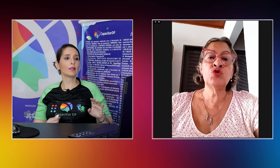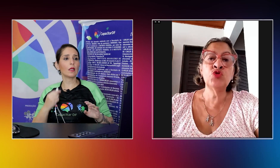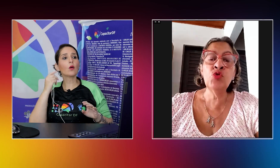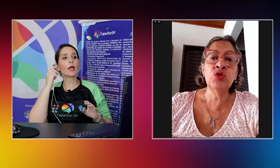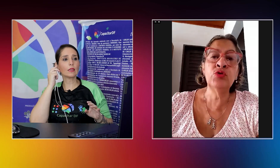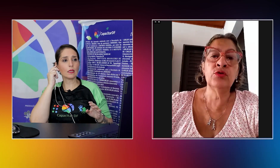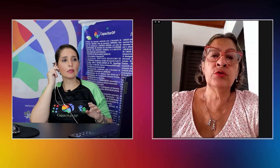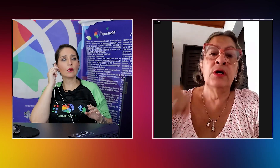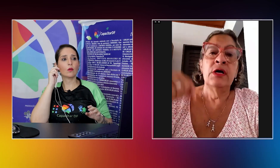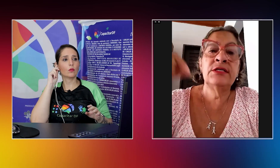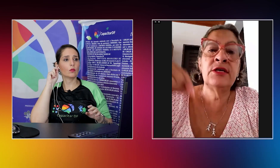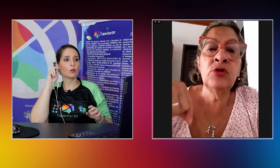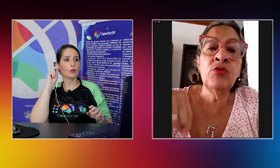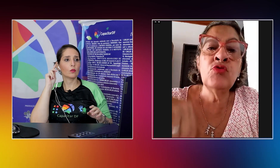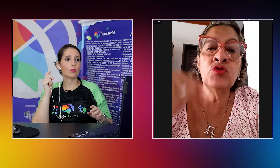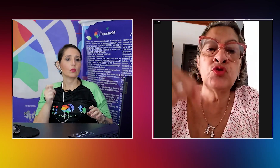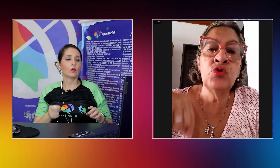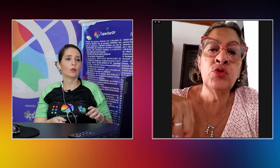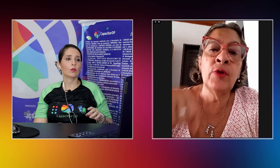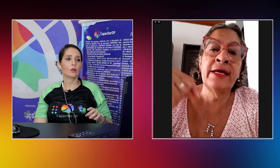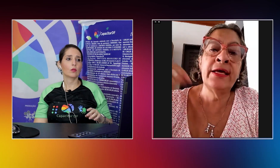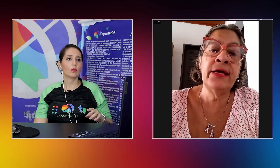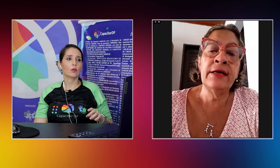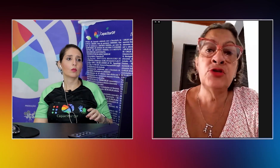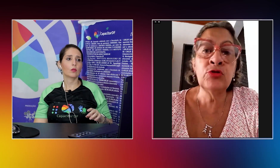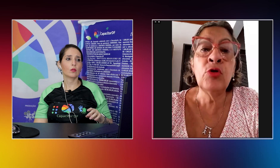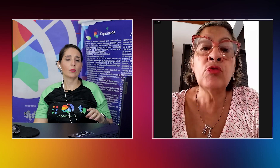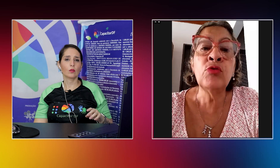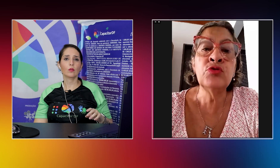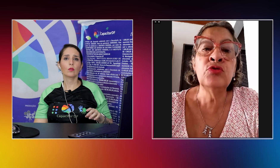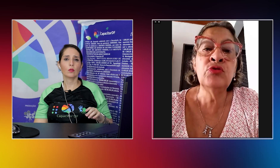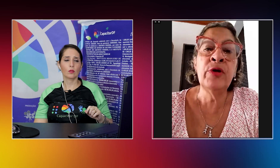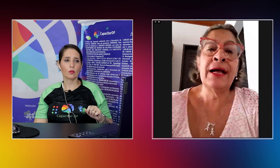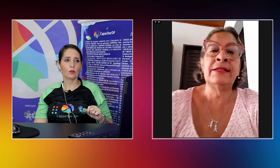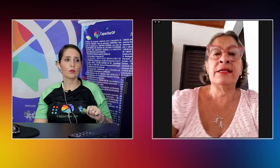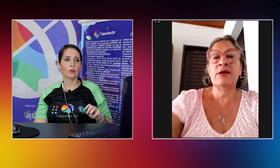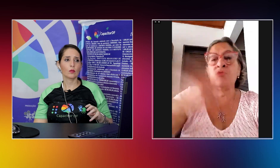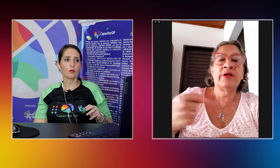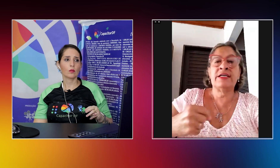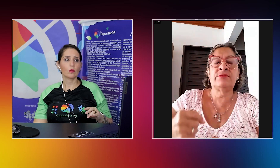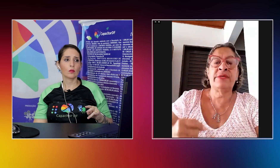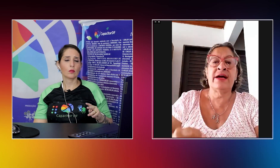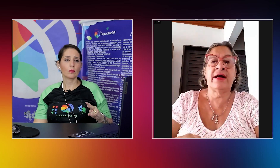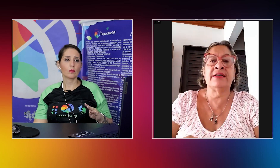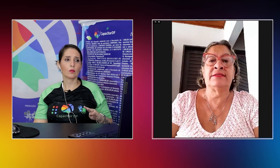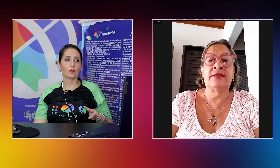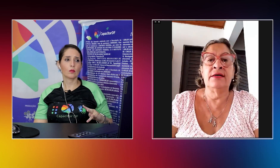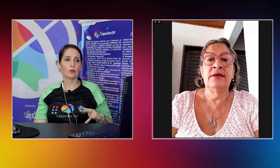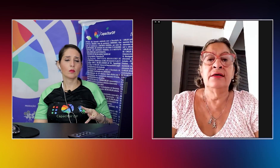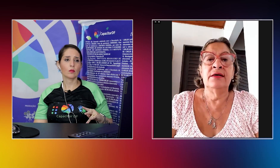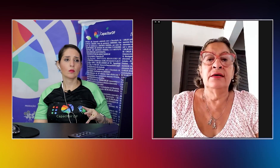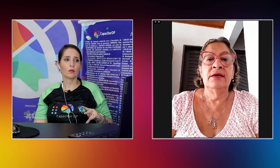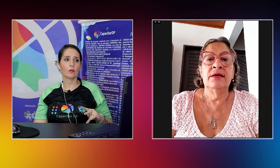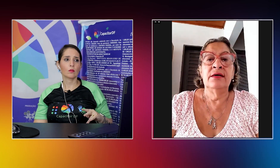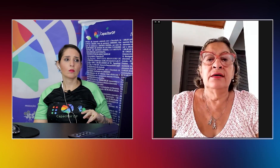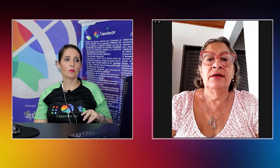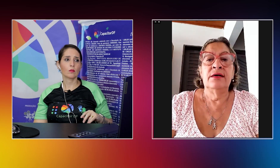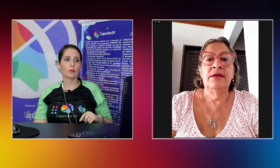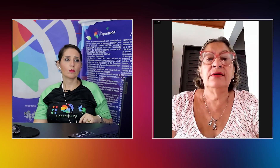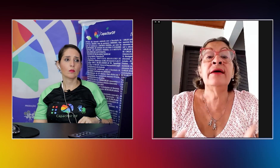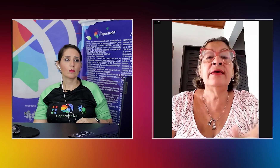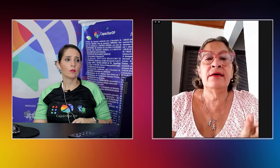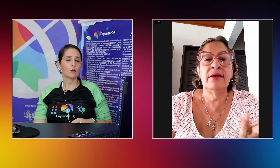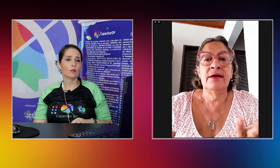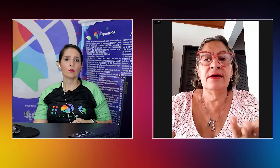direcionar para essa surdo, se eu localização. estou com um surdo aqui, se eu estou com um surdo do meu lado, ele não conhece minha casa.